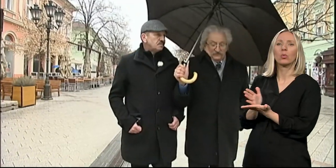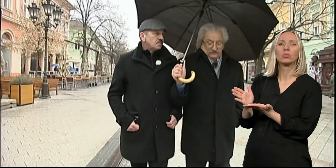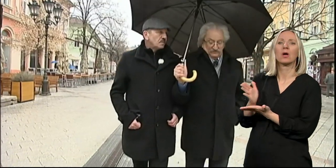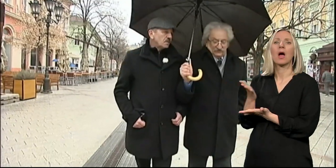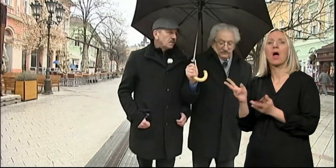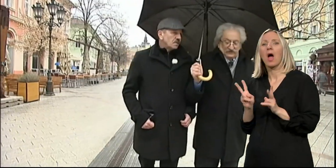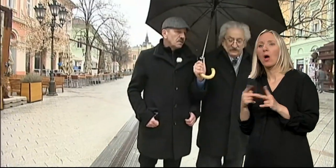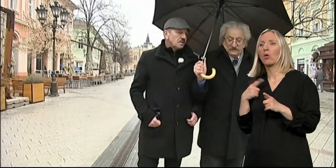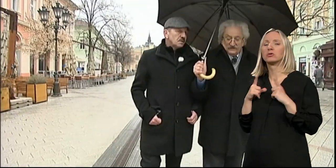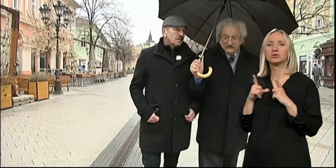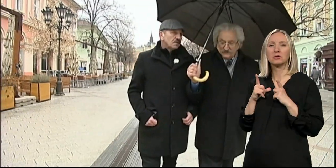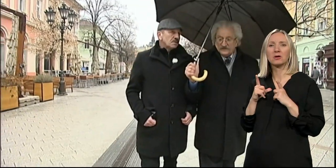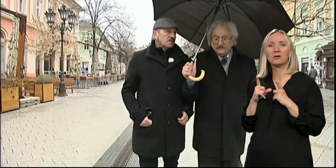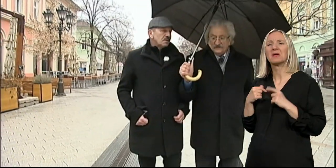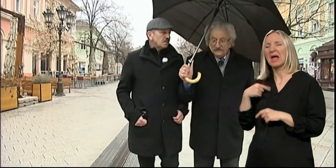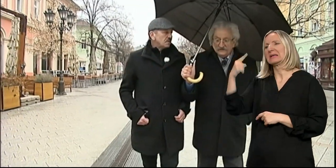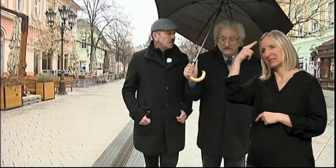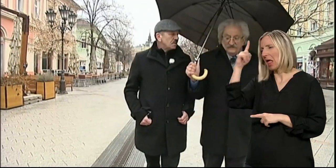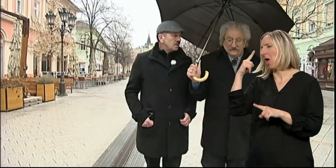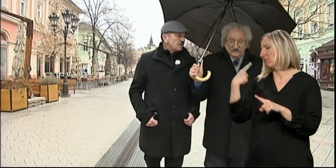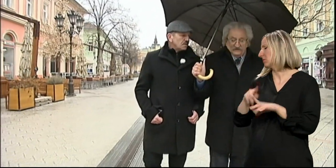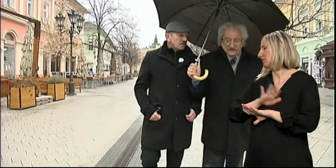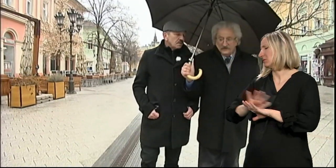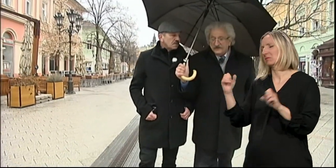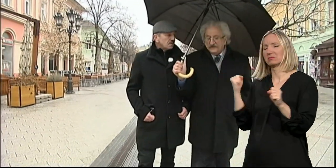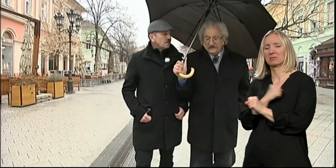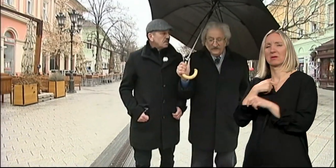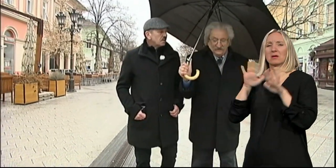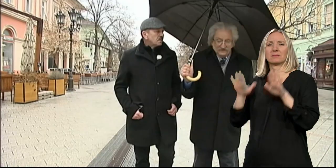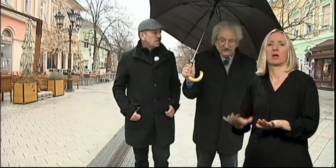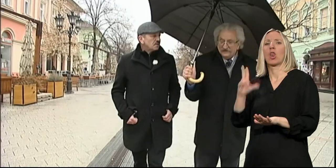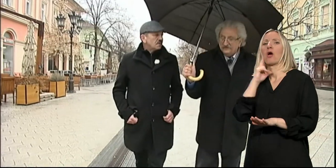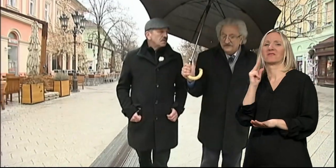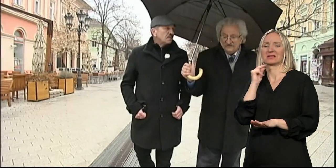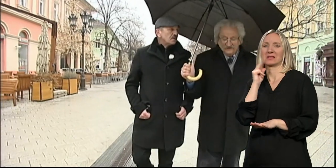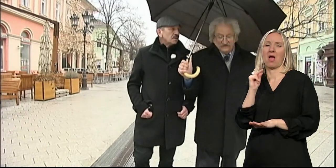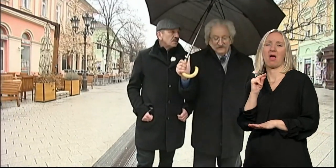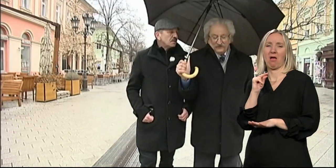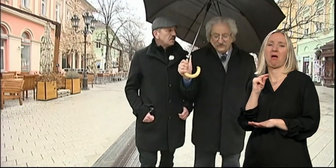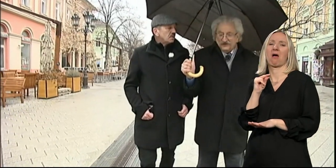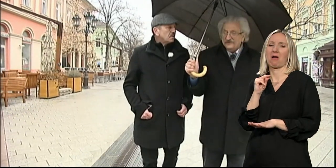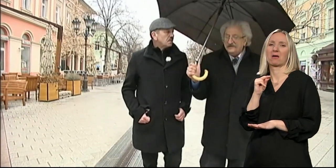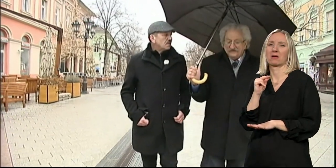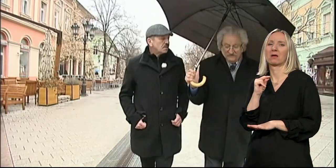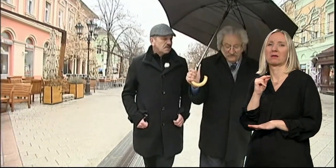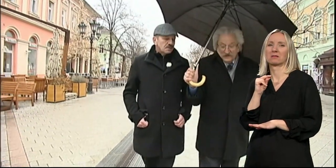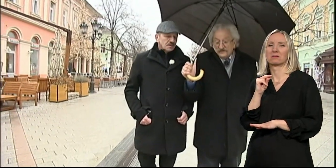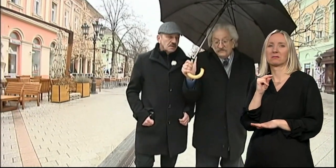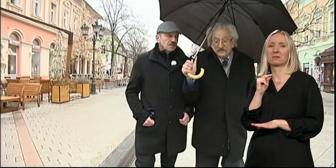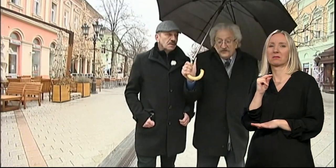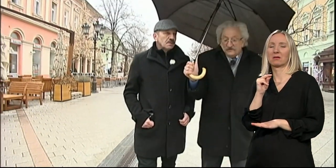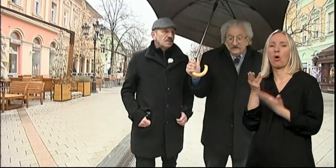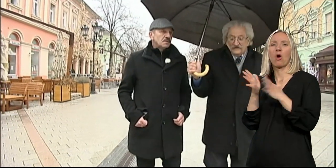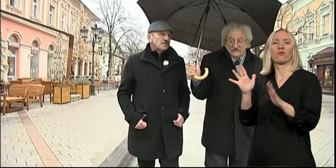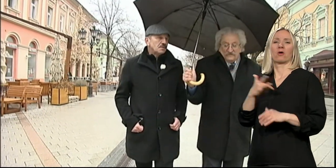ću, znao sam da me čeka jedan grad koji će mi otvoriti vrata. Ne